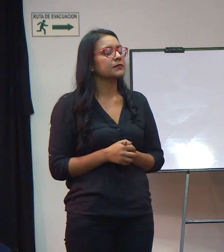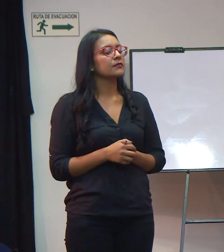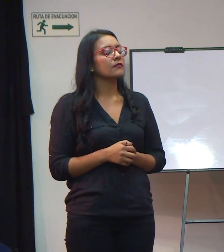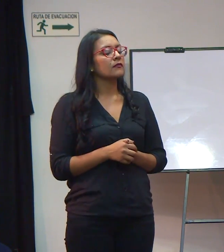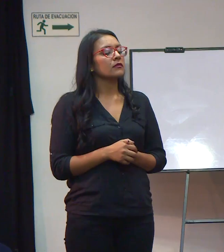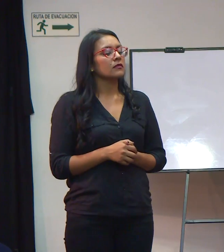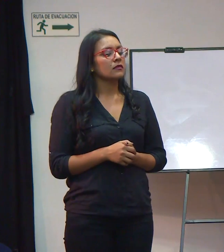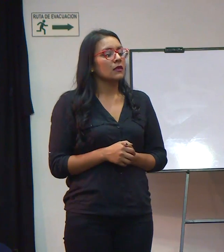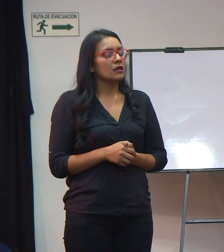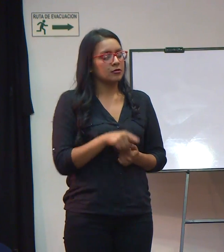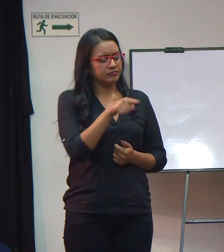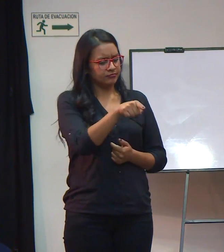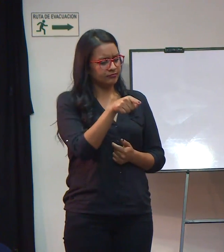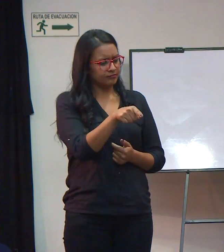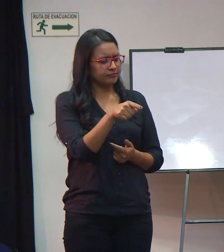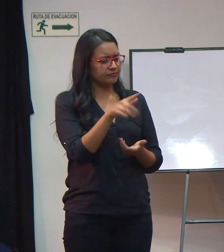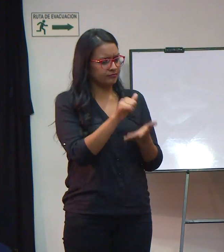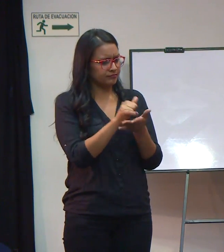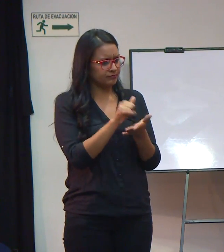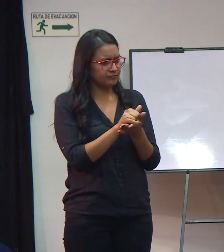Ante eso, pues...